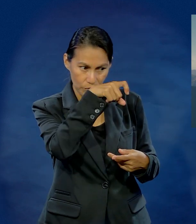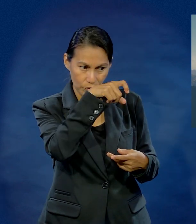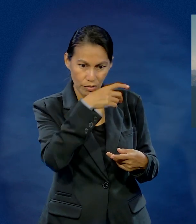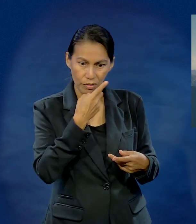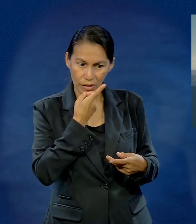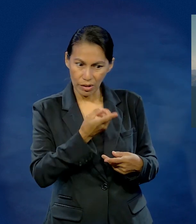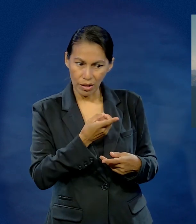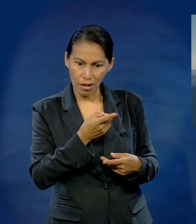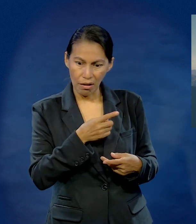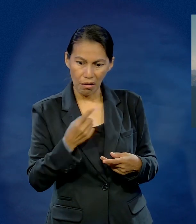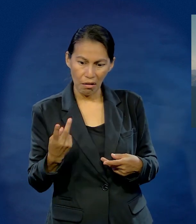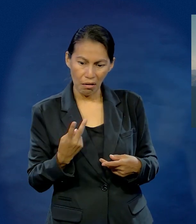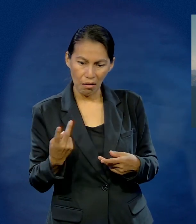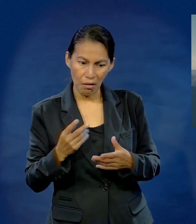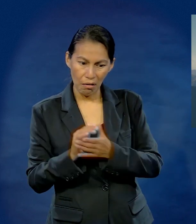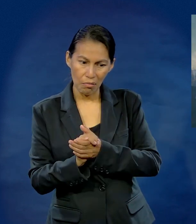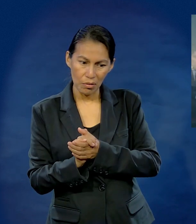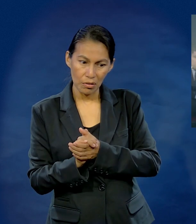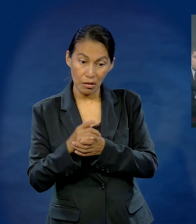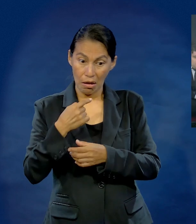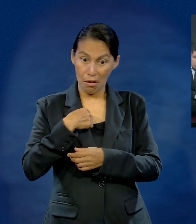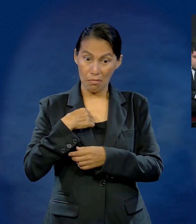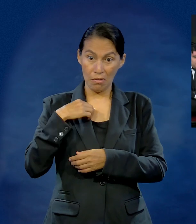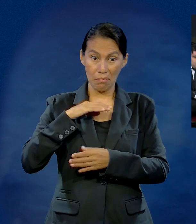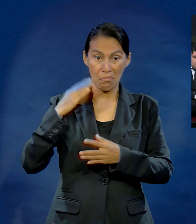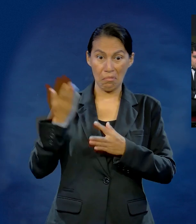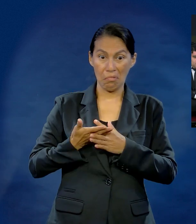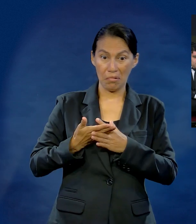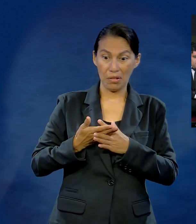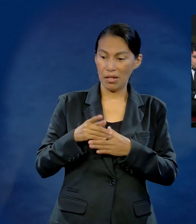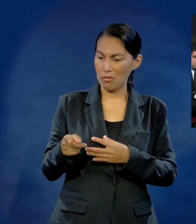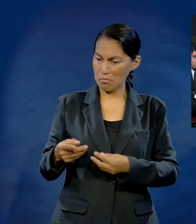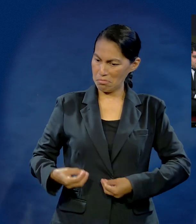qué interesante, hasta ahora. Sí tenía un problema,